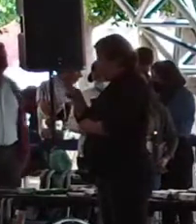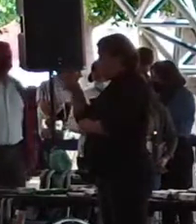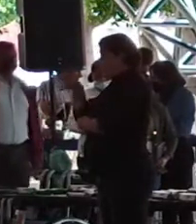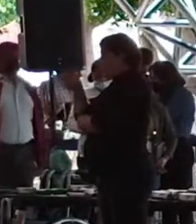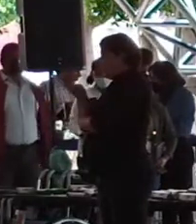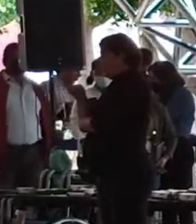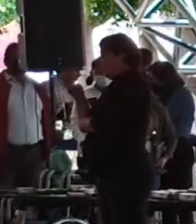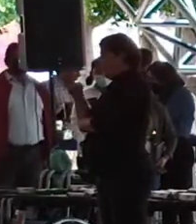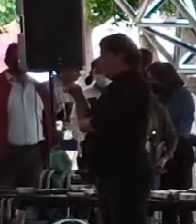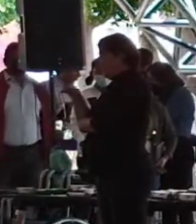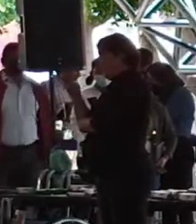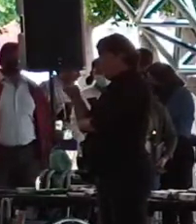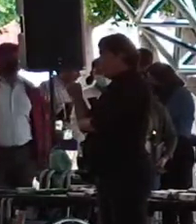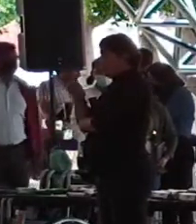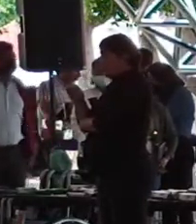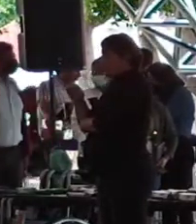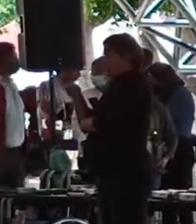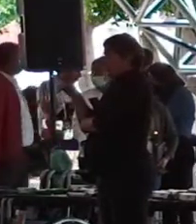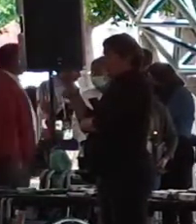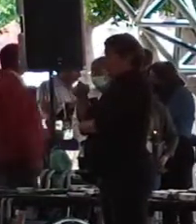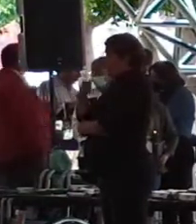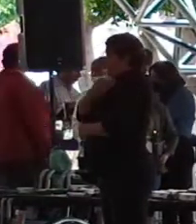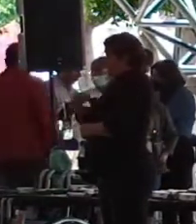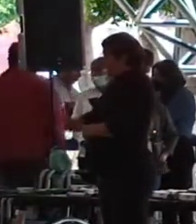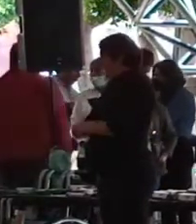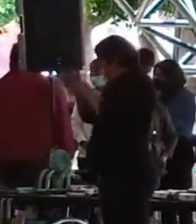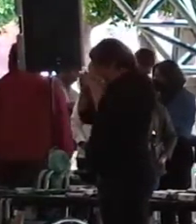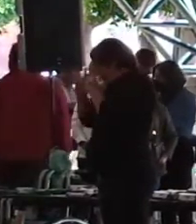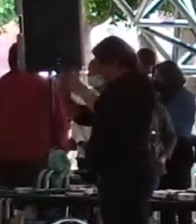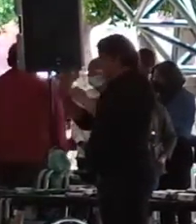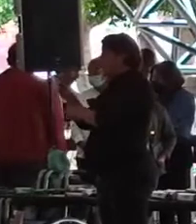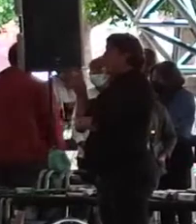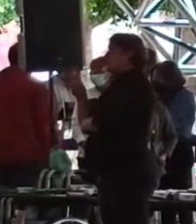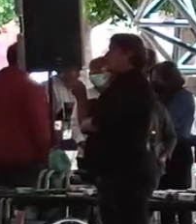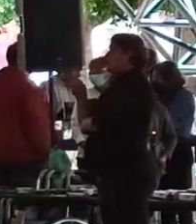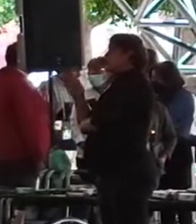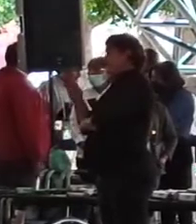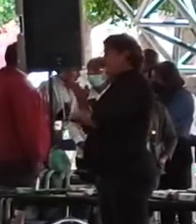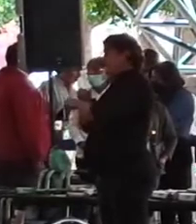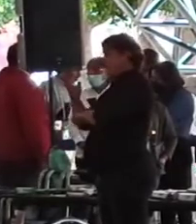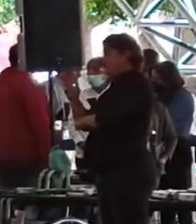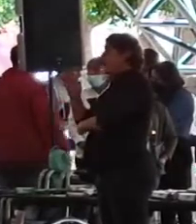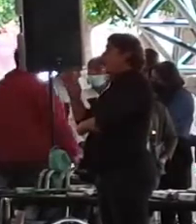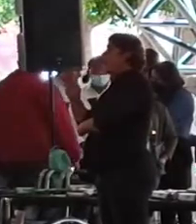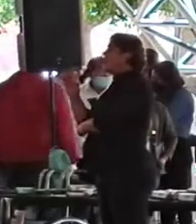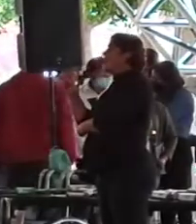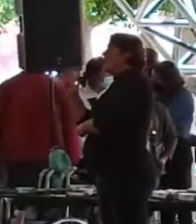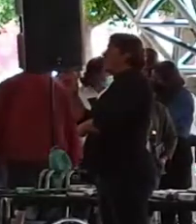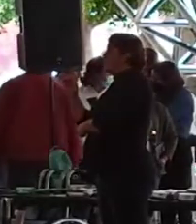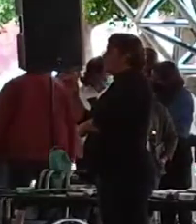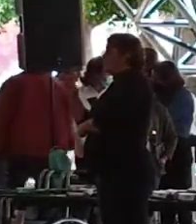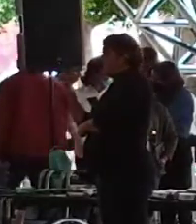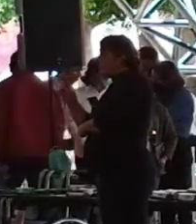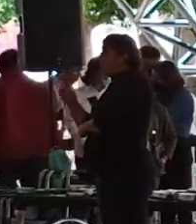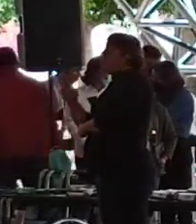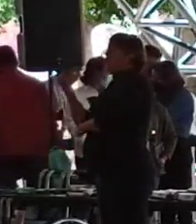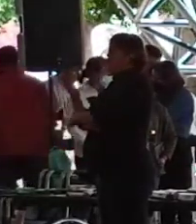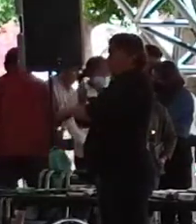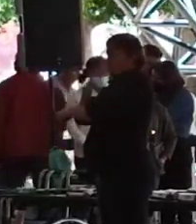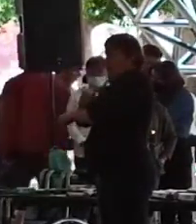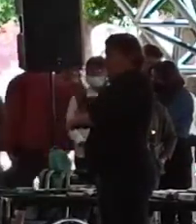de los Monteros, que es la presidenta honorífica del DIF, y a Flor de María López, y a todos los compañeros del